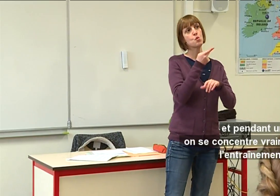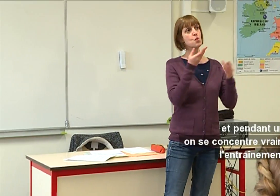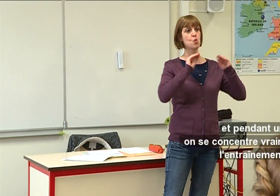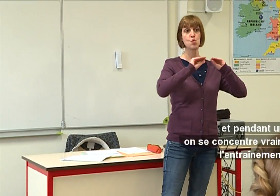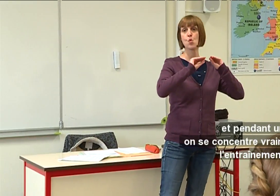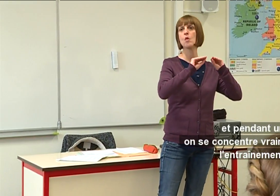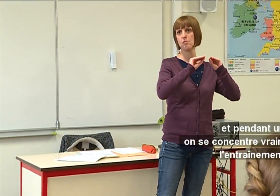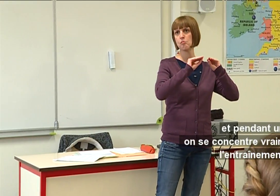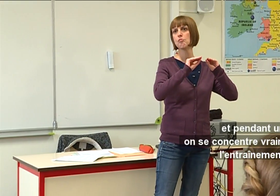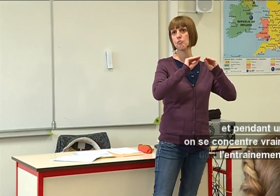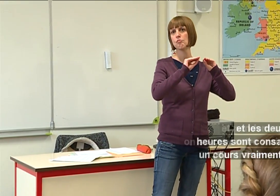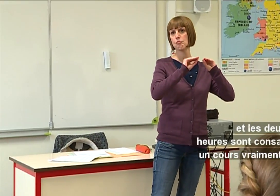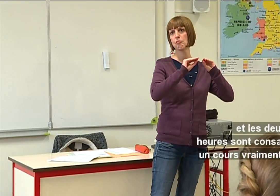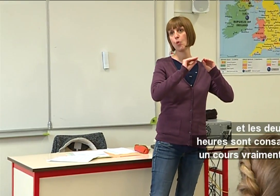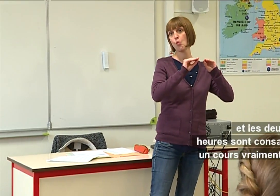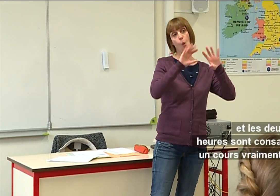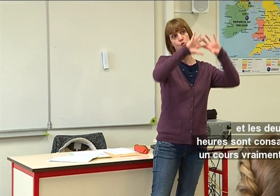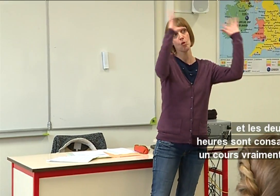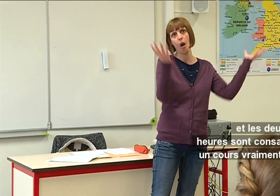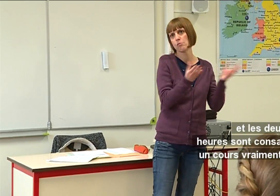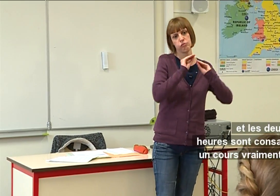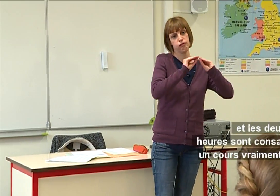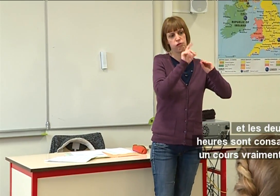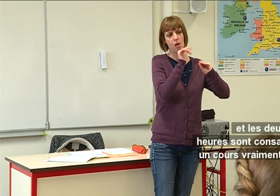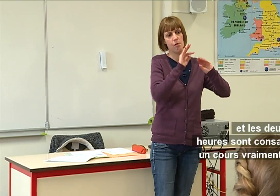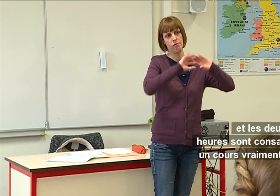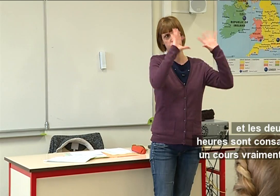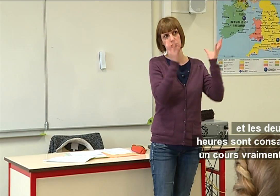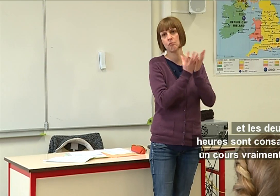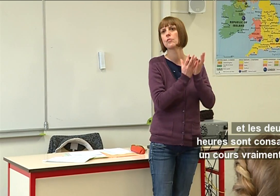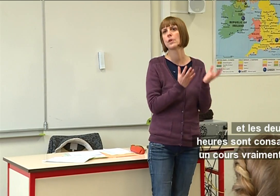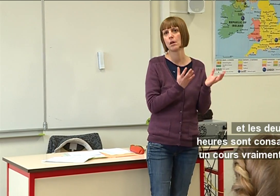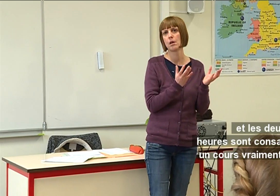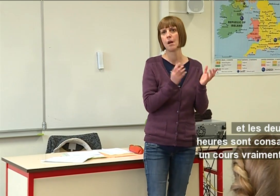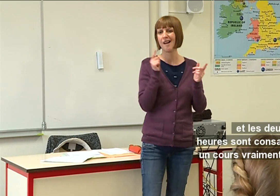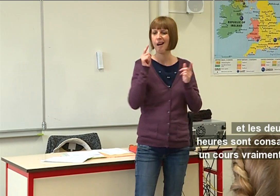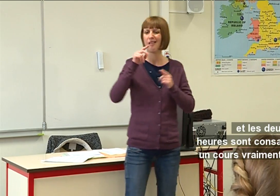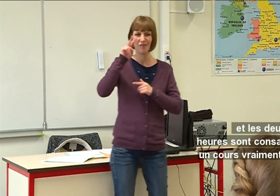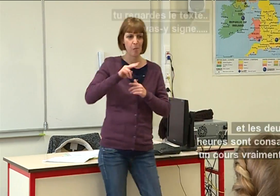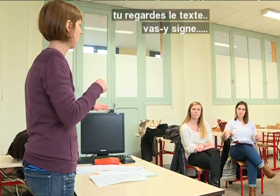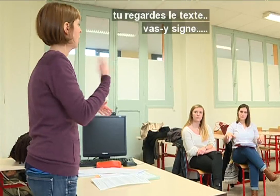sur l'entraînement du bac et les 2 autres heures sont consacrées à un cours vraiment général.